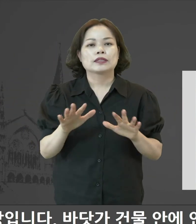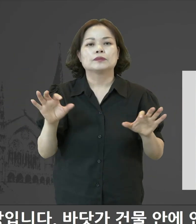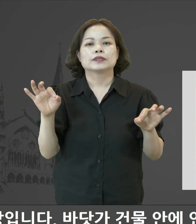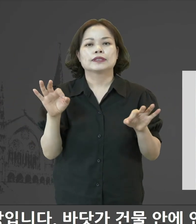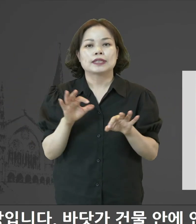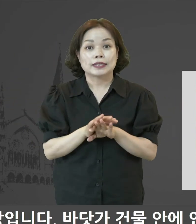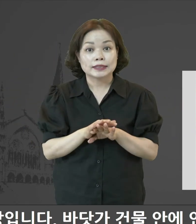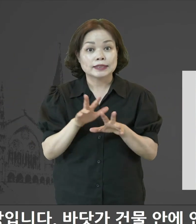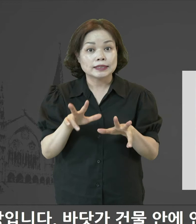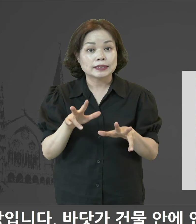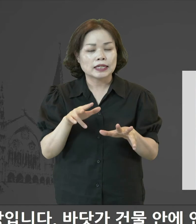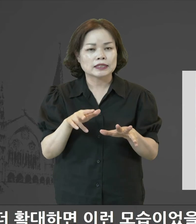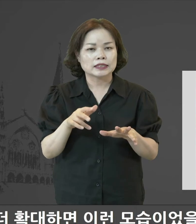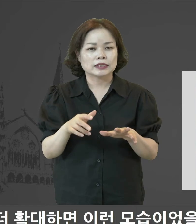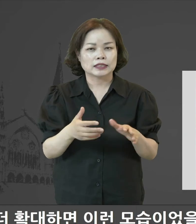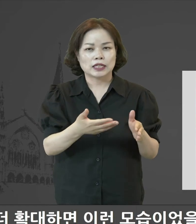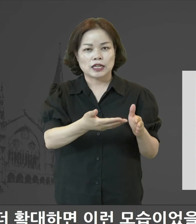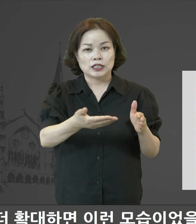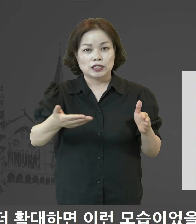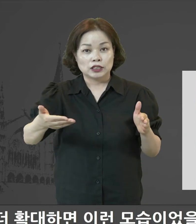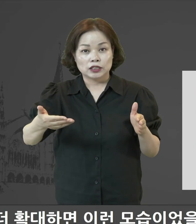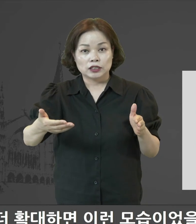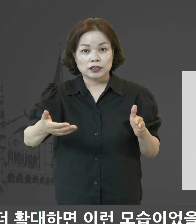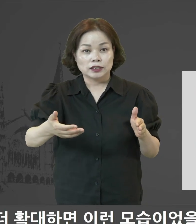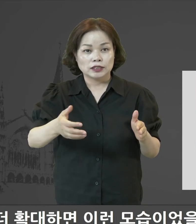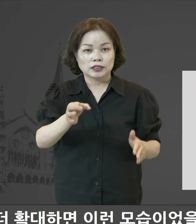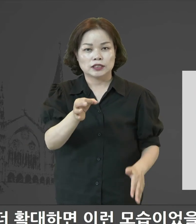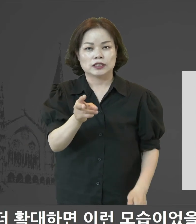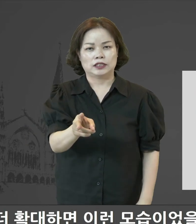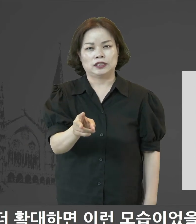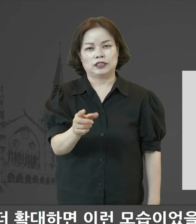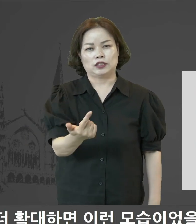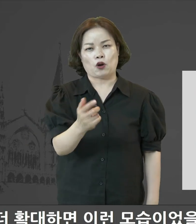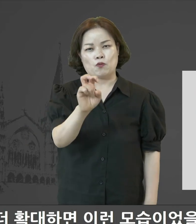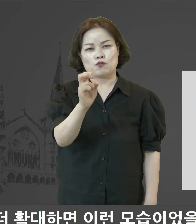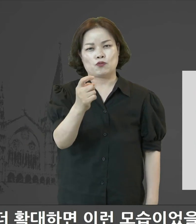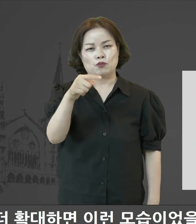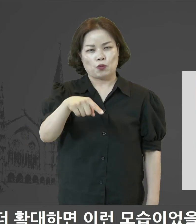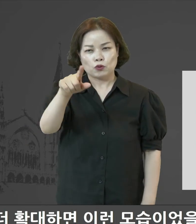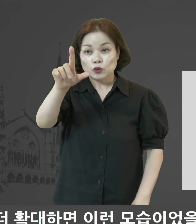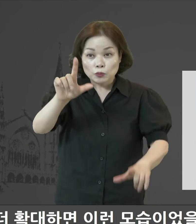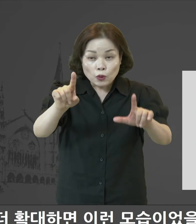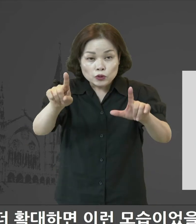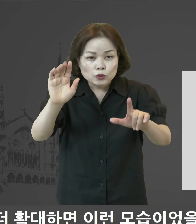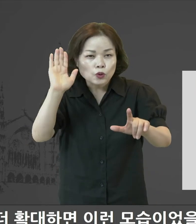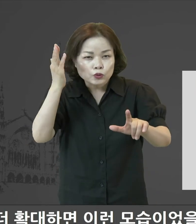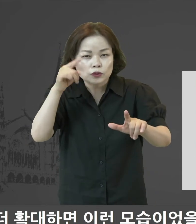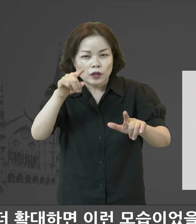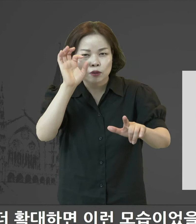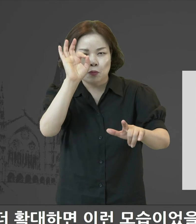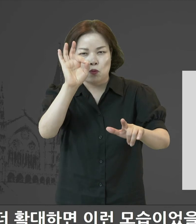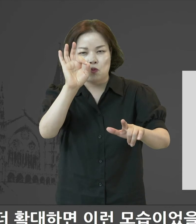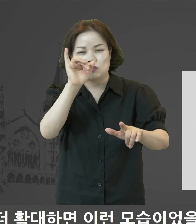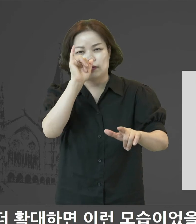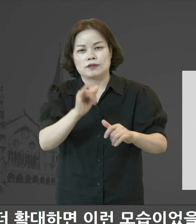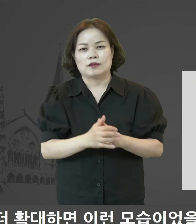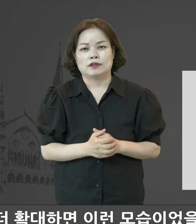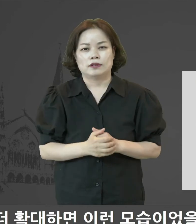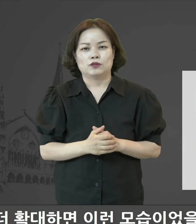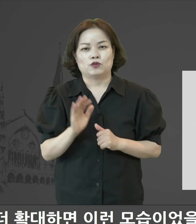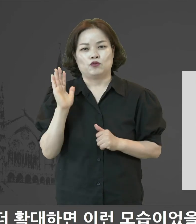지금 가시면 연못 자리만 보입니다. 현재 요렇게 요즘 가면 요거 보실 수 있습니다. 이제